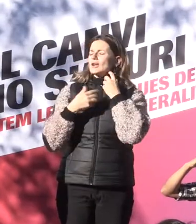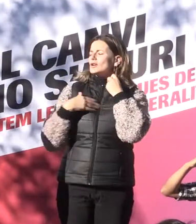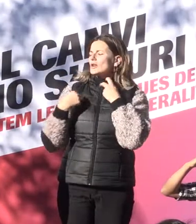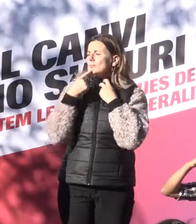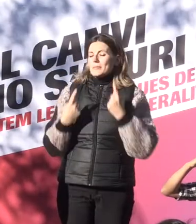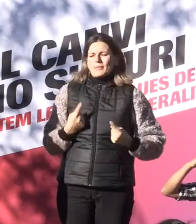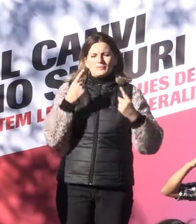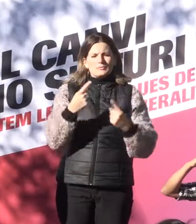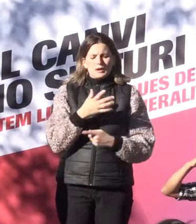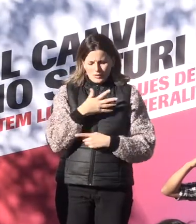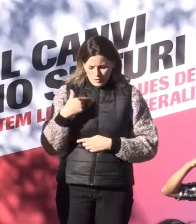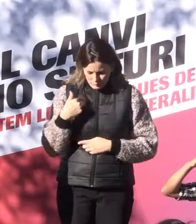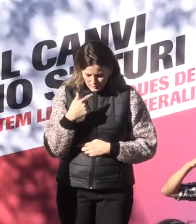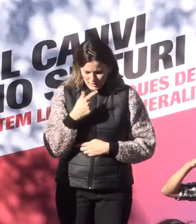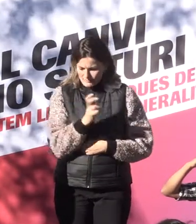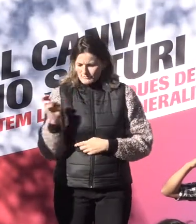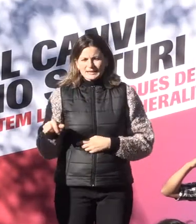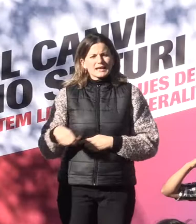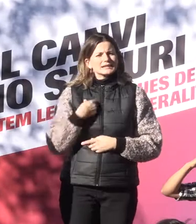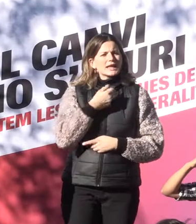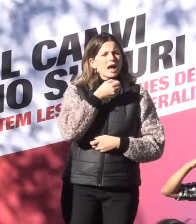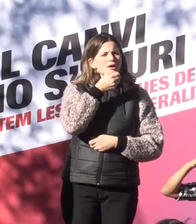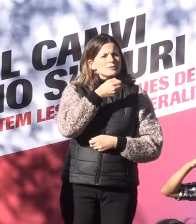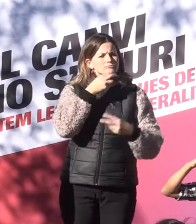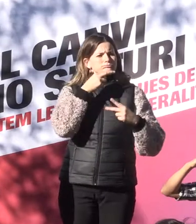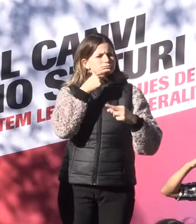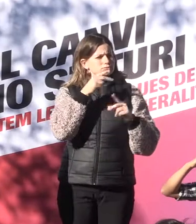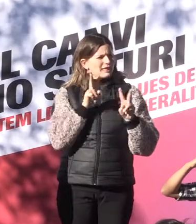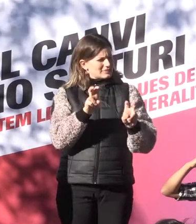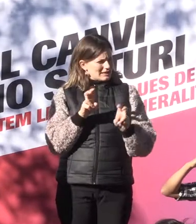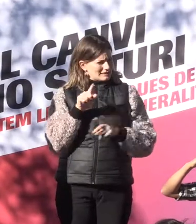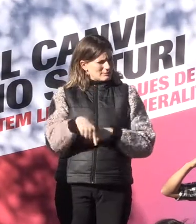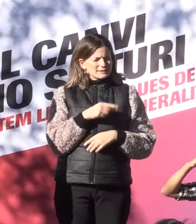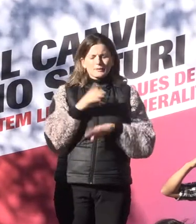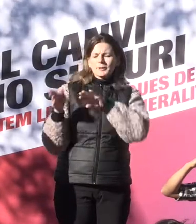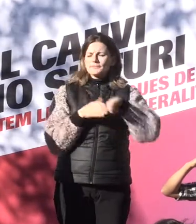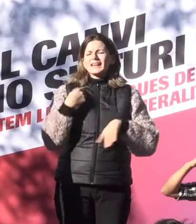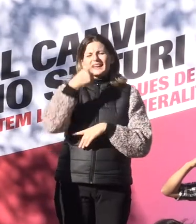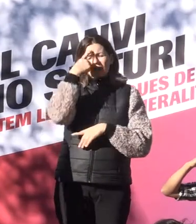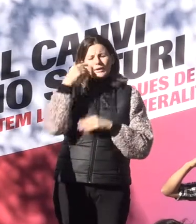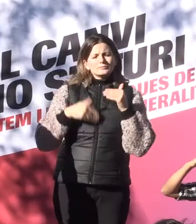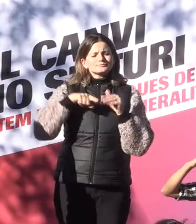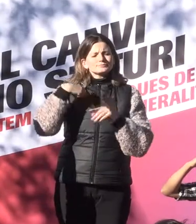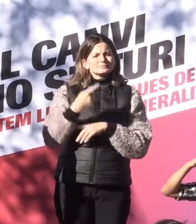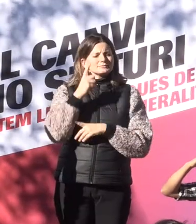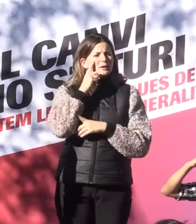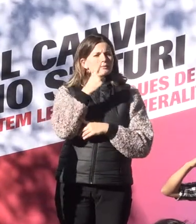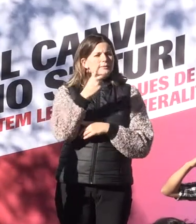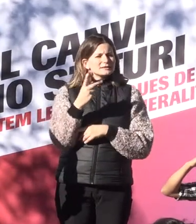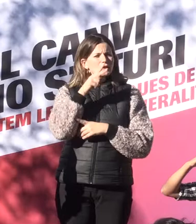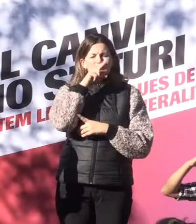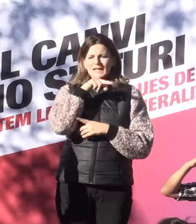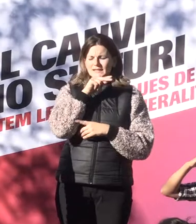primera vez podemos pedir subir a hablar de esto recordar también por ejemplo que este 22 de diciembre pasará otra